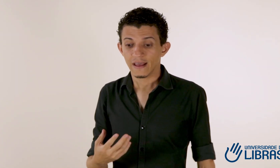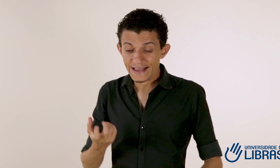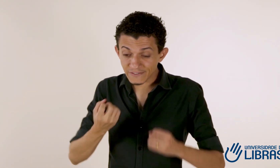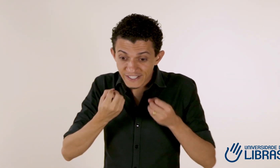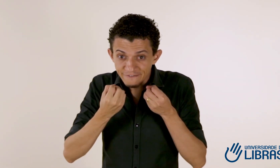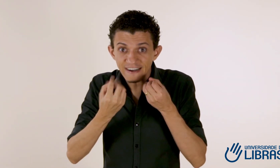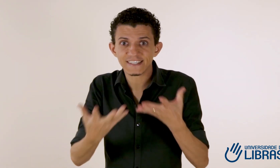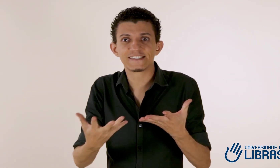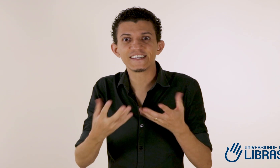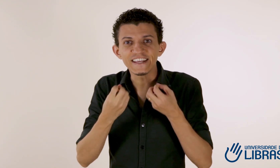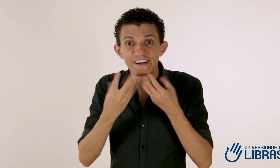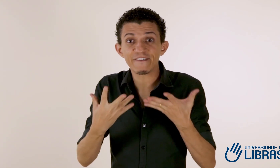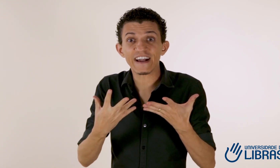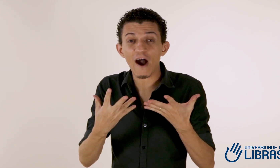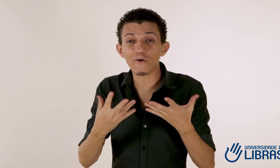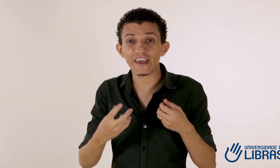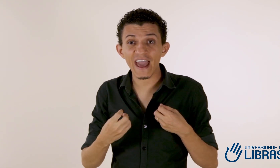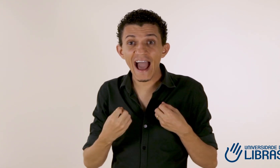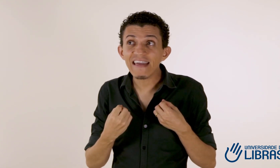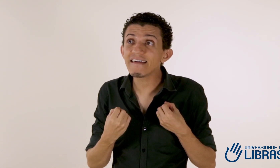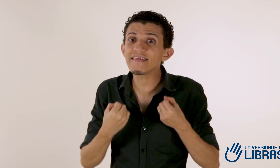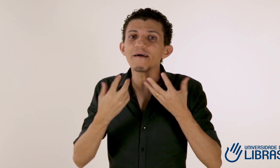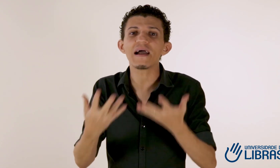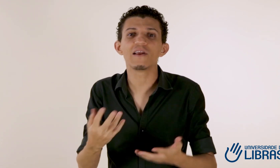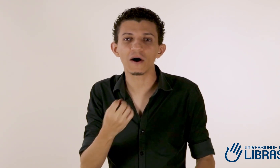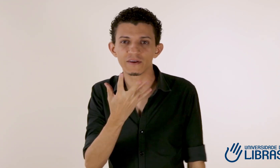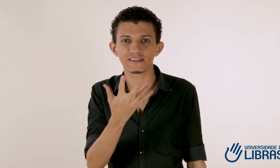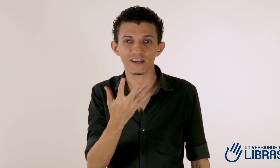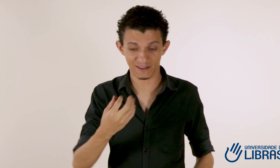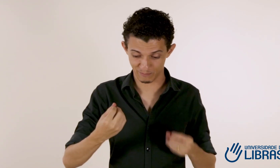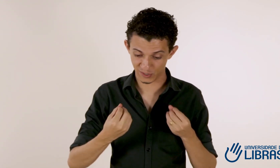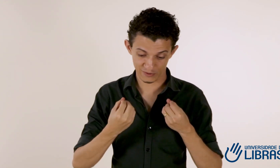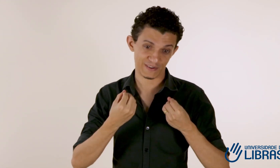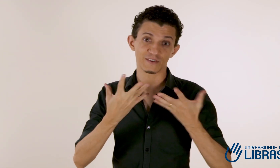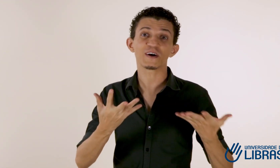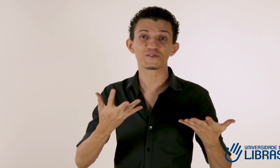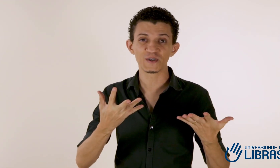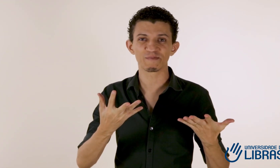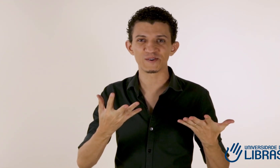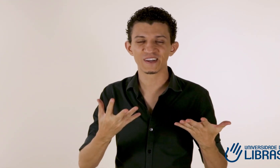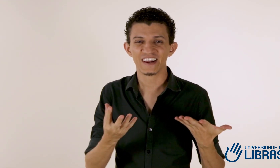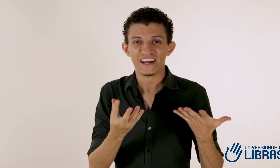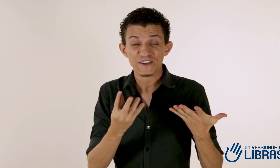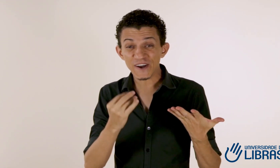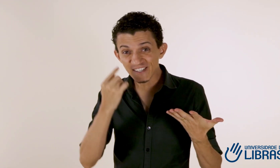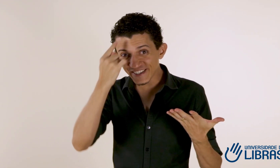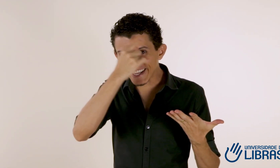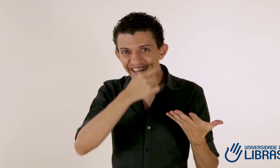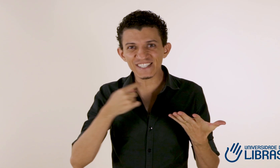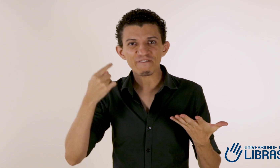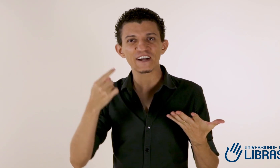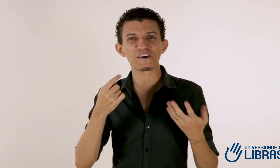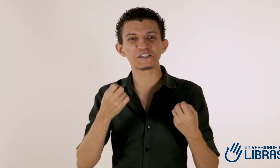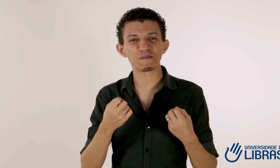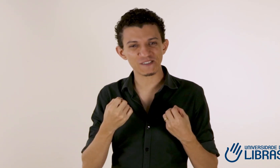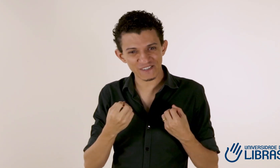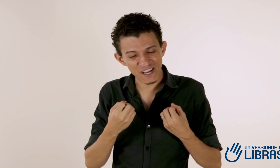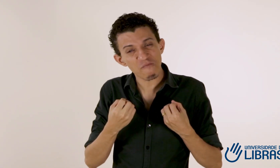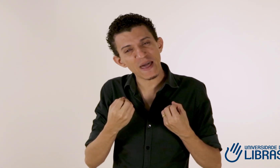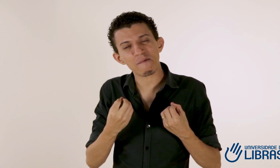E se você faz assim, já fica algo que é ainda melhor do que isso aqui. Poxa, estou fazendo com as duas mãos. Só que se você intensifica com a sua expressão facial bem